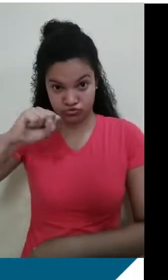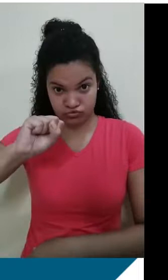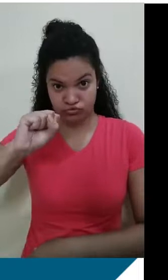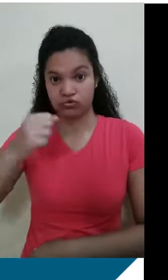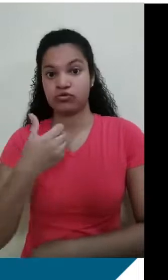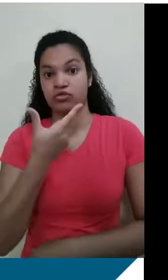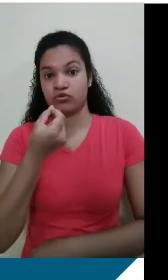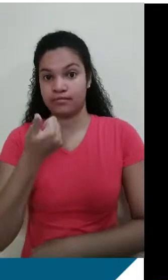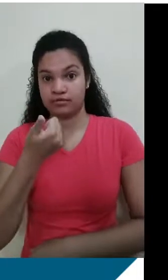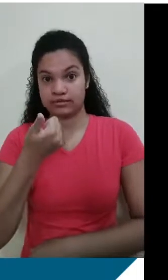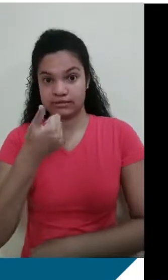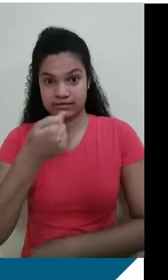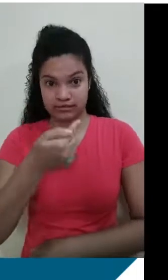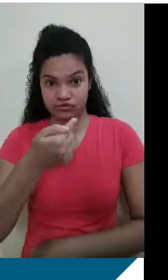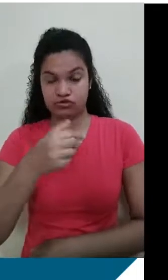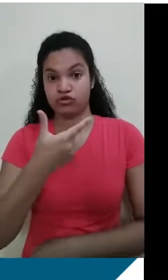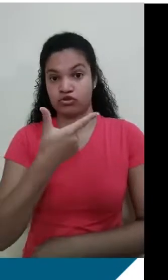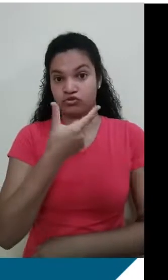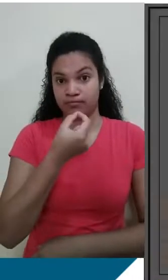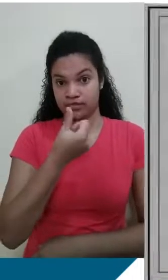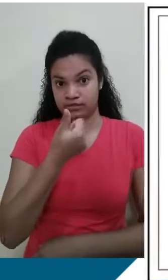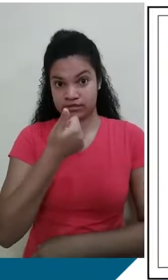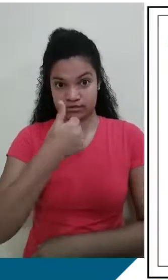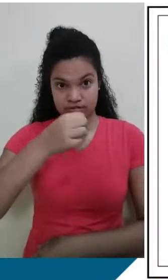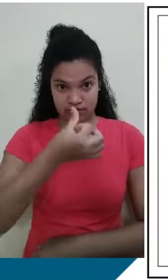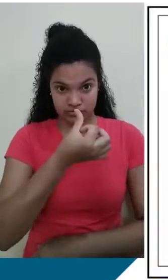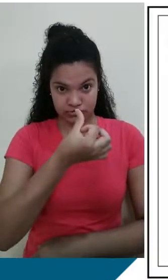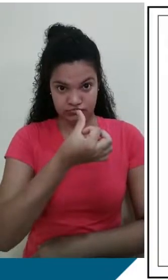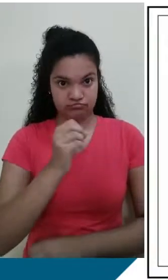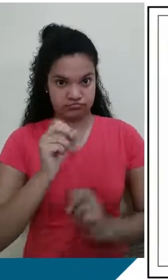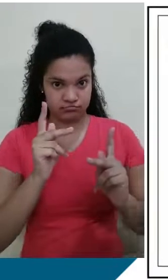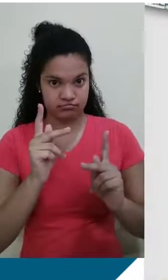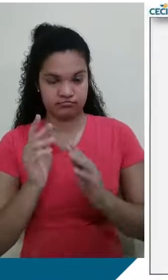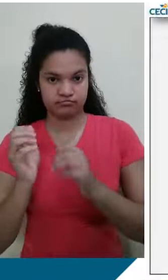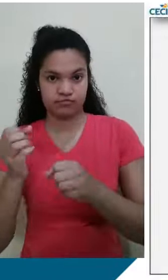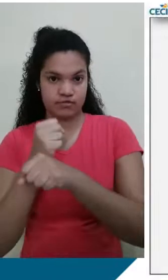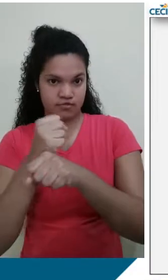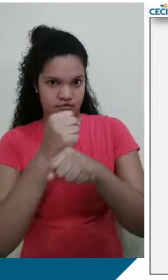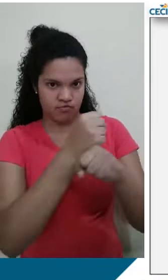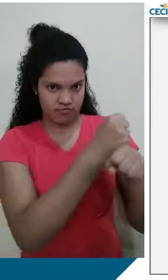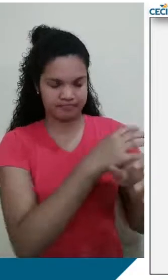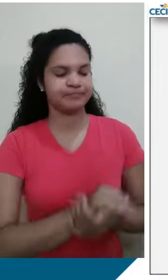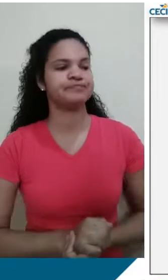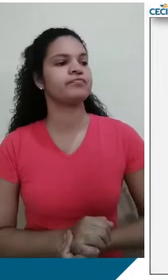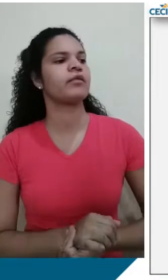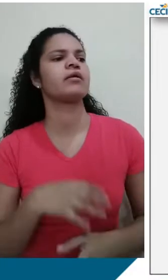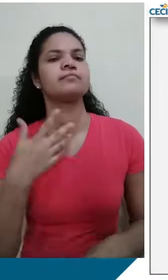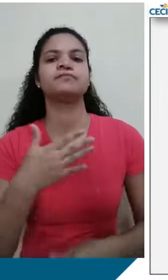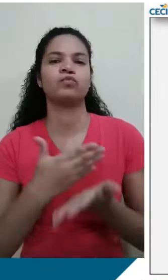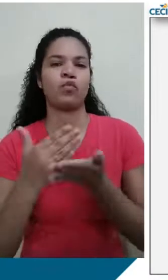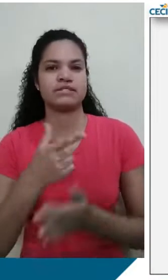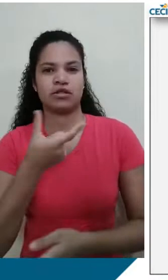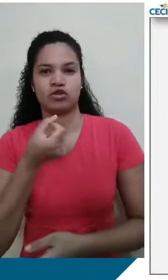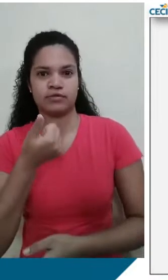e 2016. Vamos lá. Nós iniciamos com uma questão do Enem de 2018,